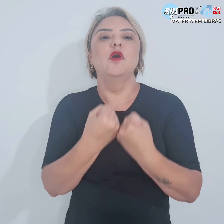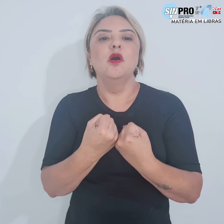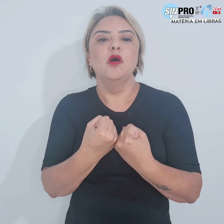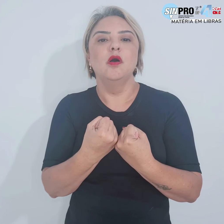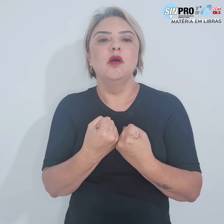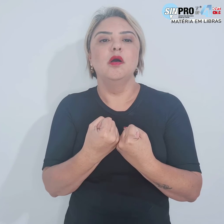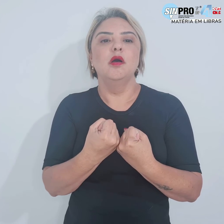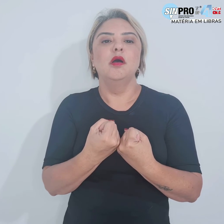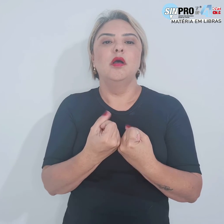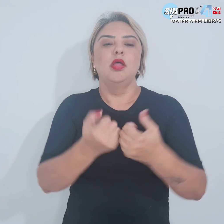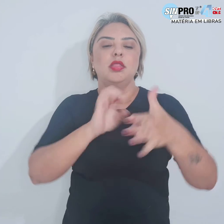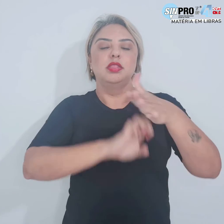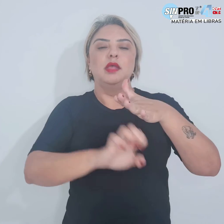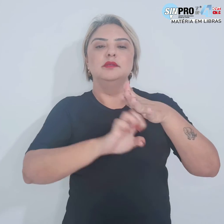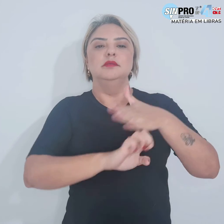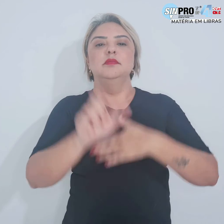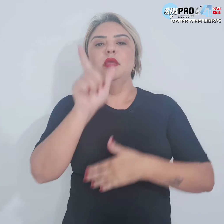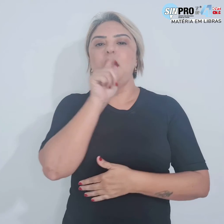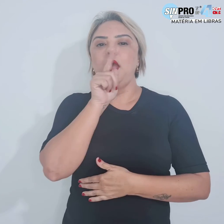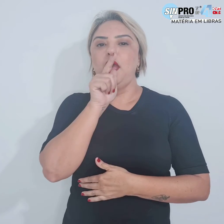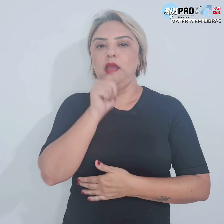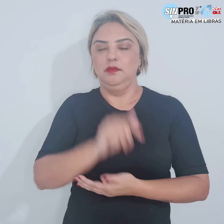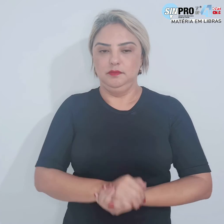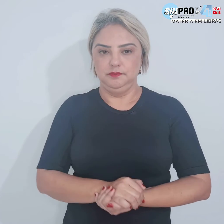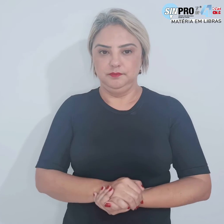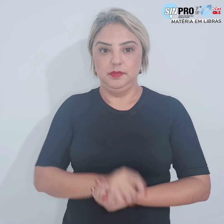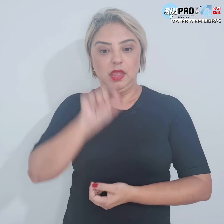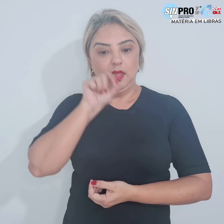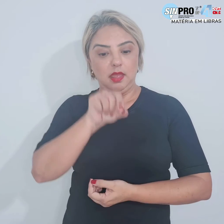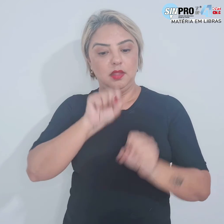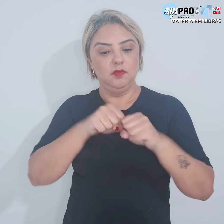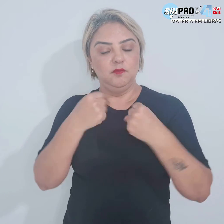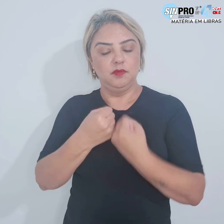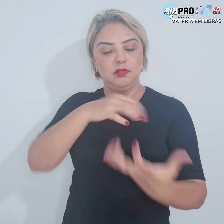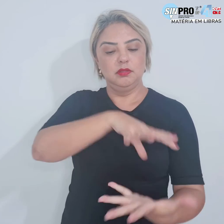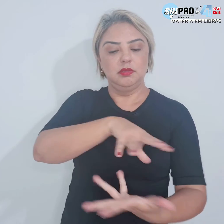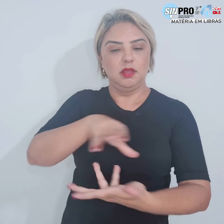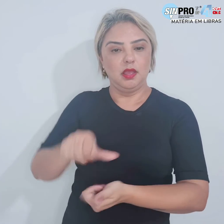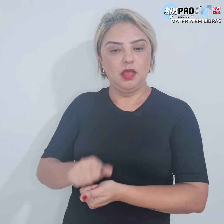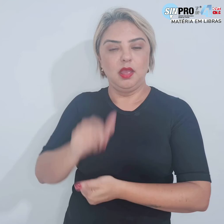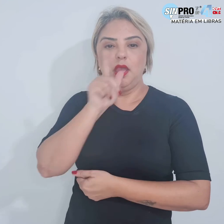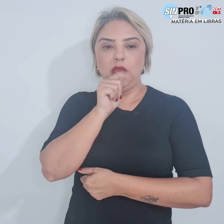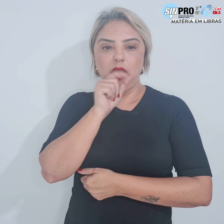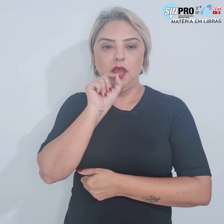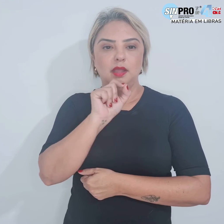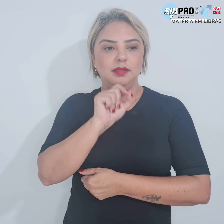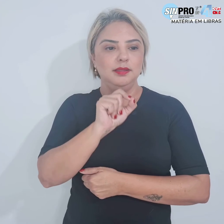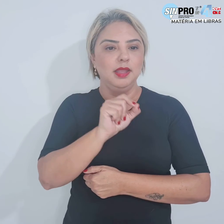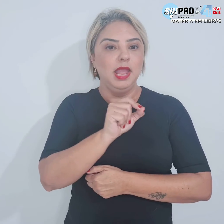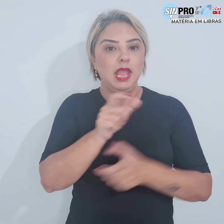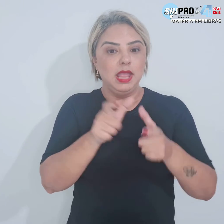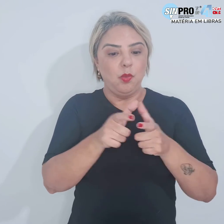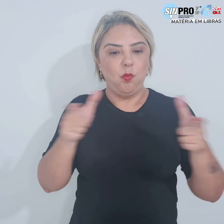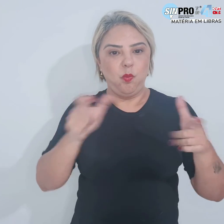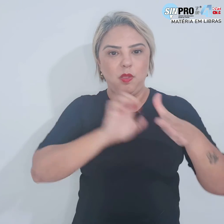denominado Fórum das Corporações. É no Fórum Mundial da Água que as